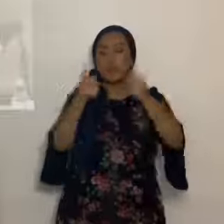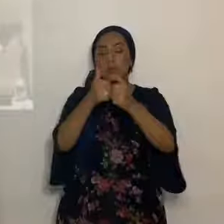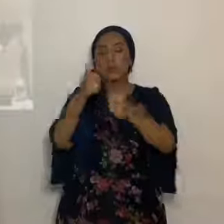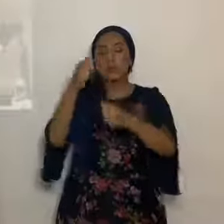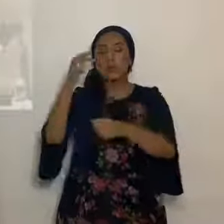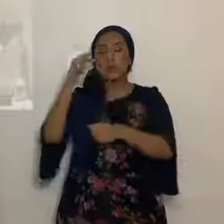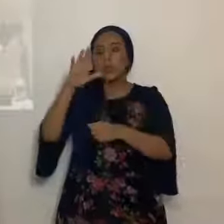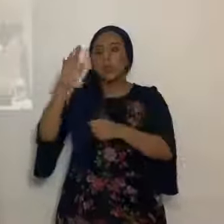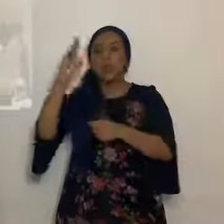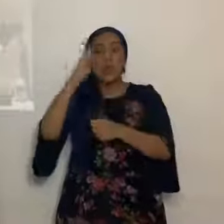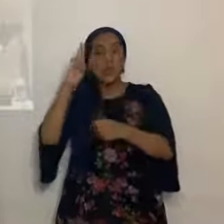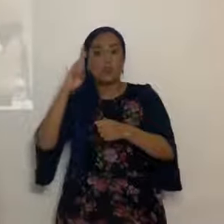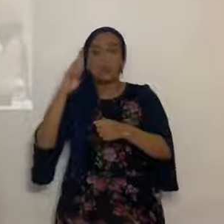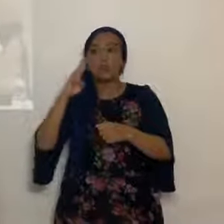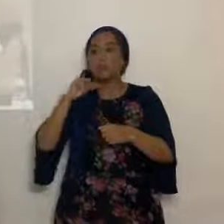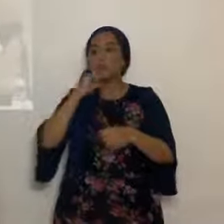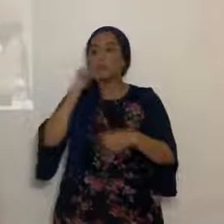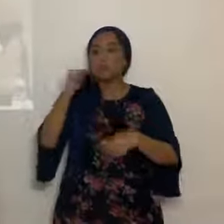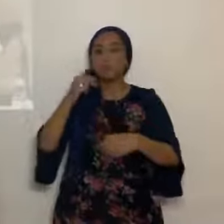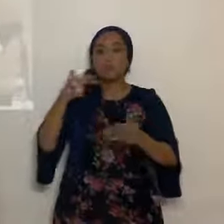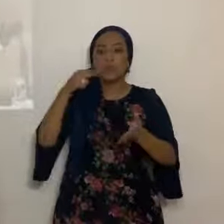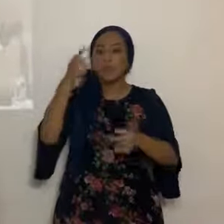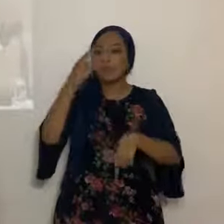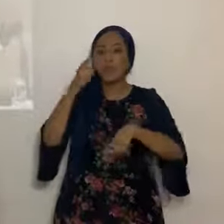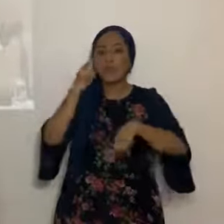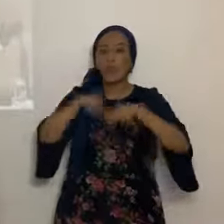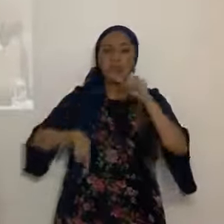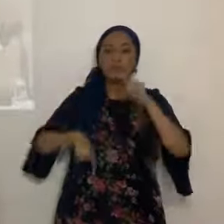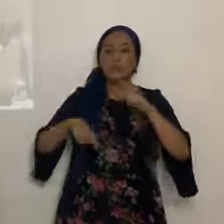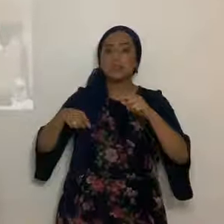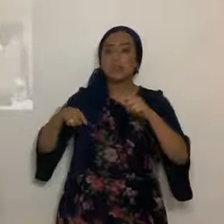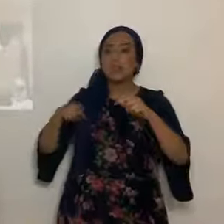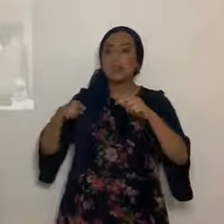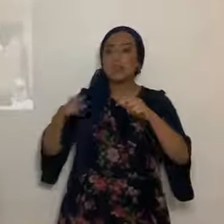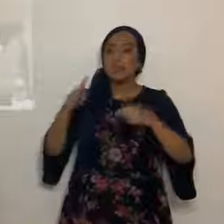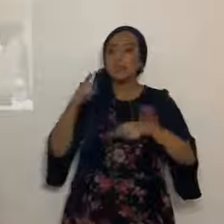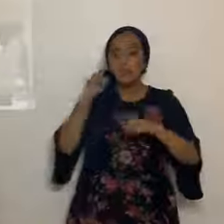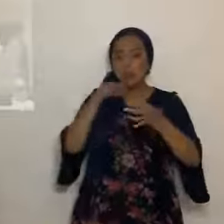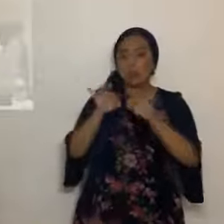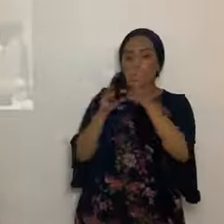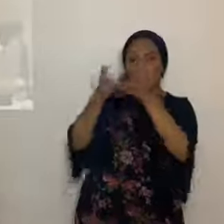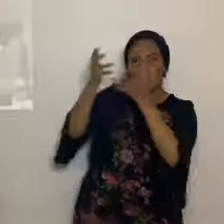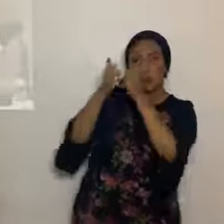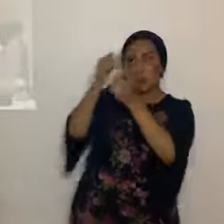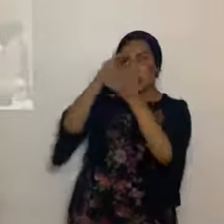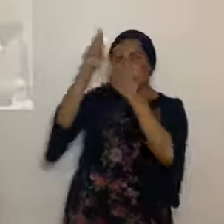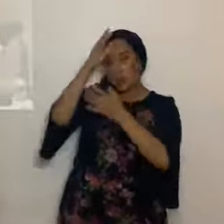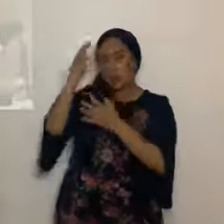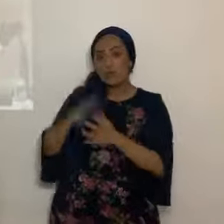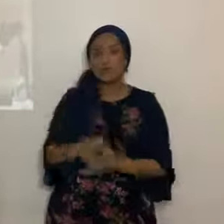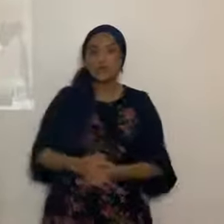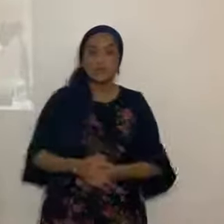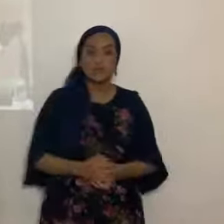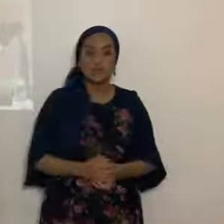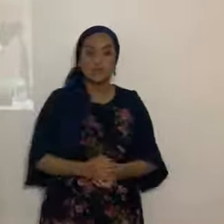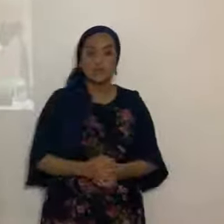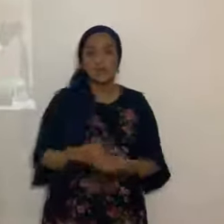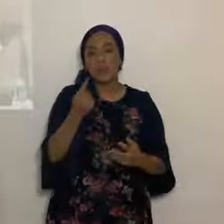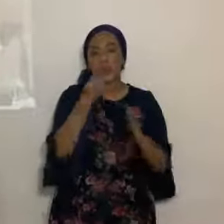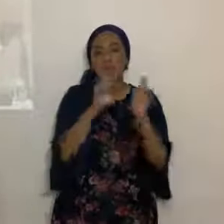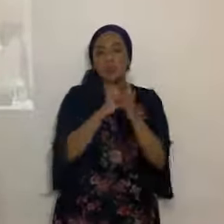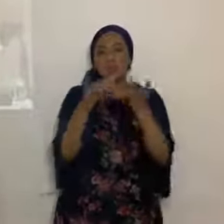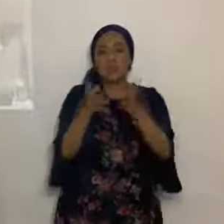y no se reconciliaron y demás, entonces arreglar eso con el Eterno. Si es que no sabes dónde vive o si ya murió tu tío, no sé, es un